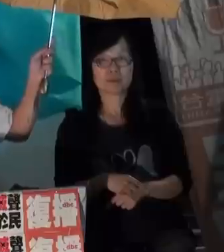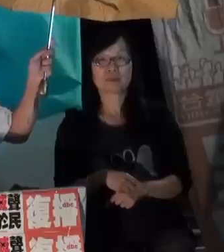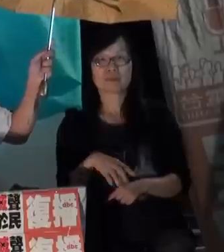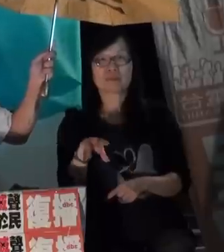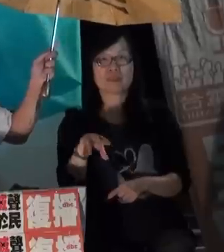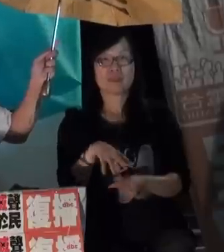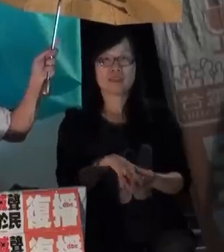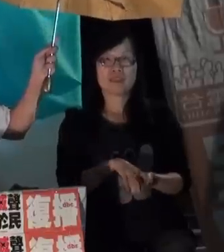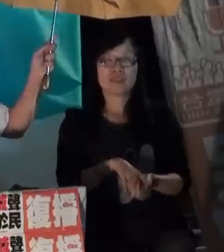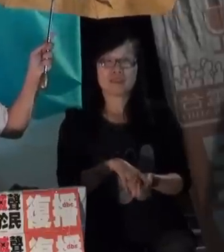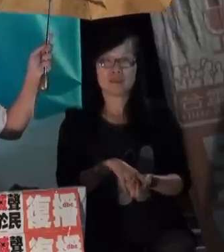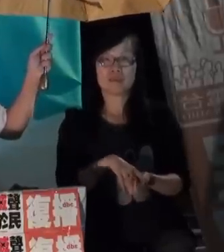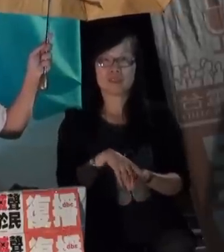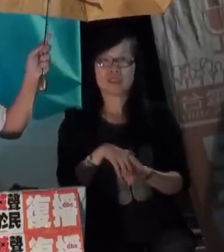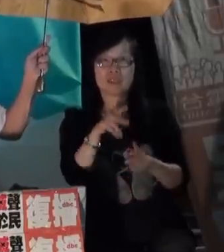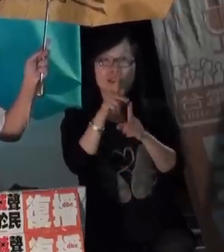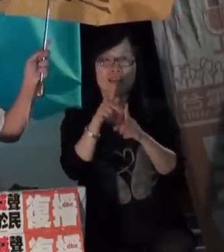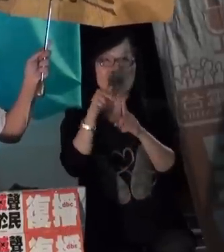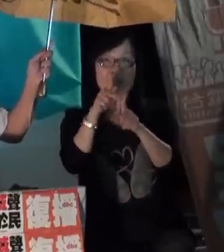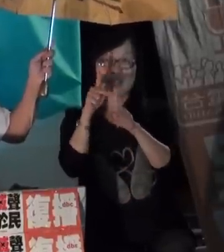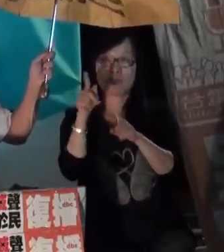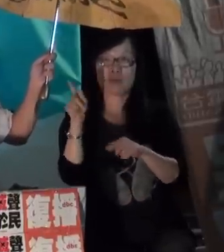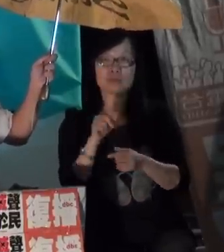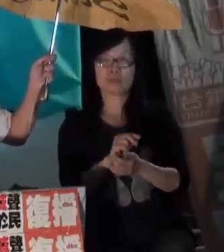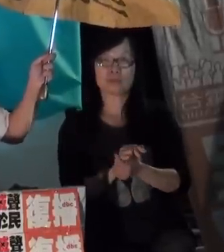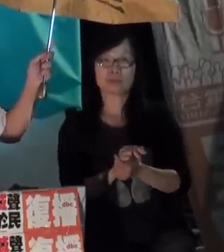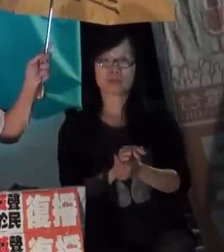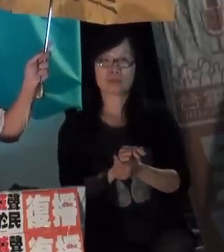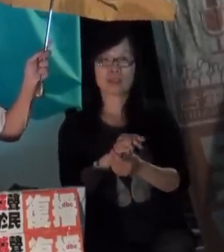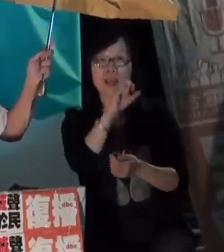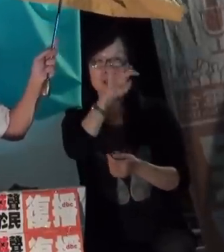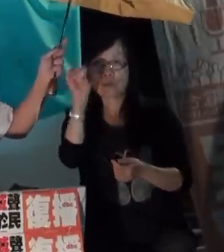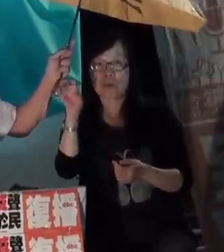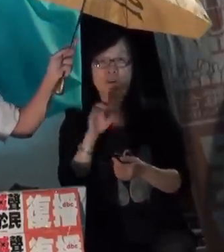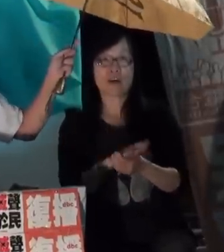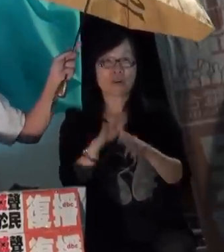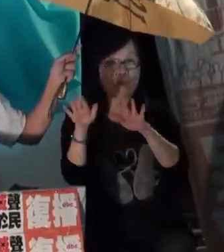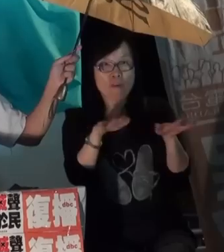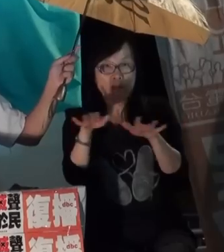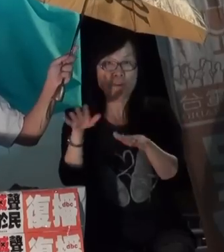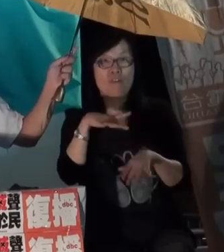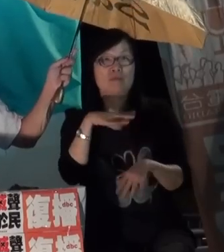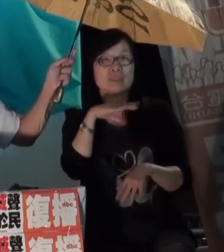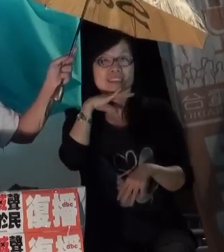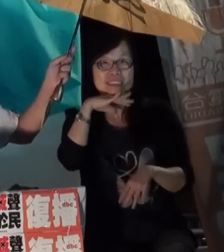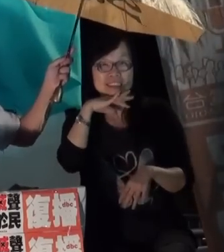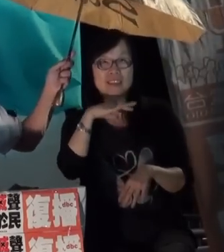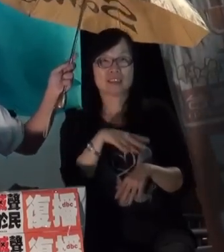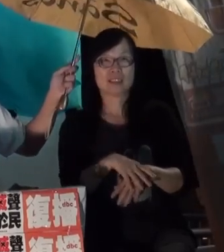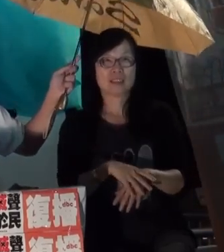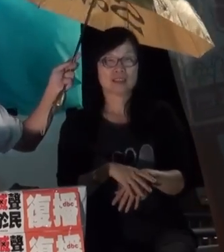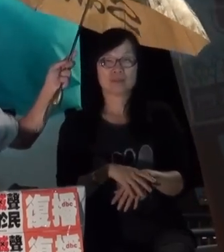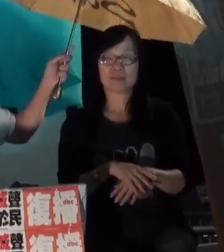抽水，其實揾錢。 講講下真係局開來啦，你人拉嗰個都可能係假噶，你睇咁似樣